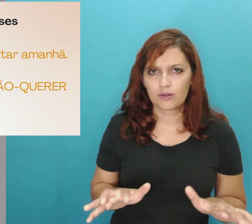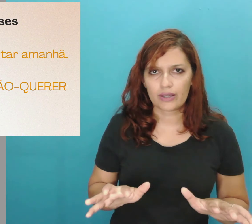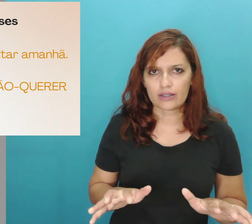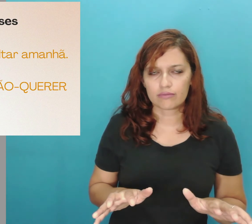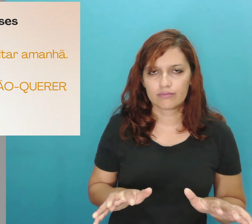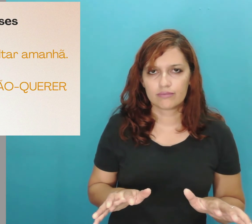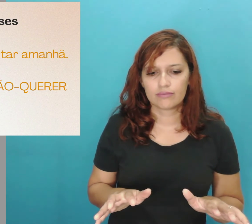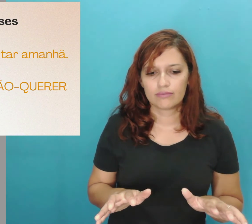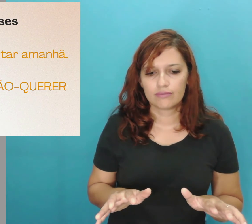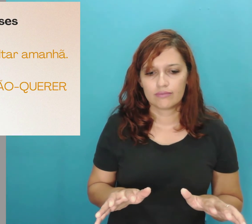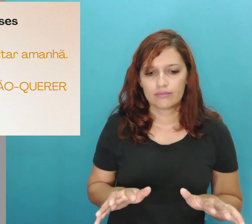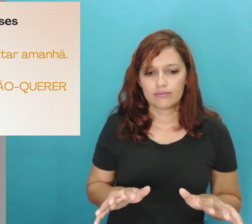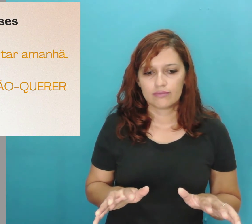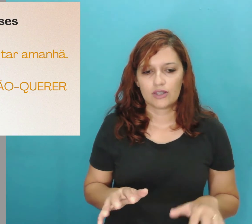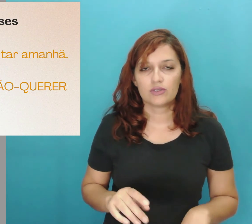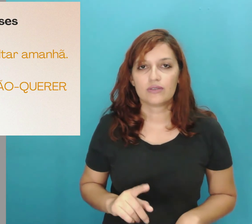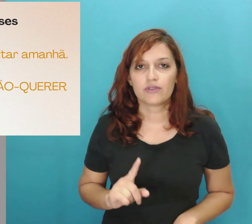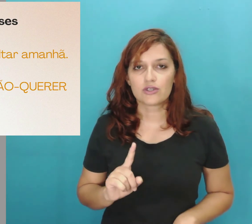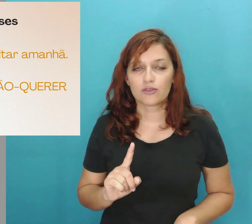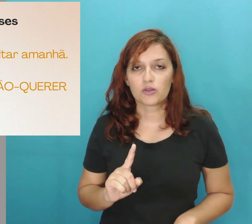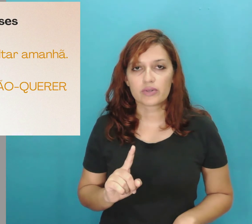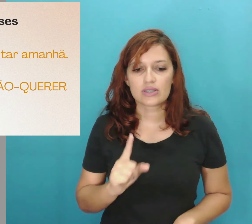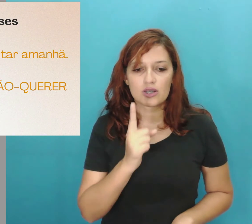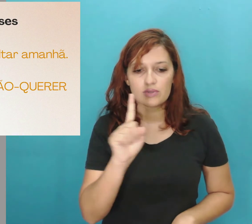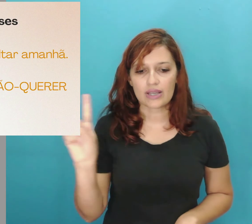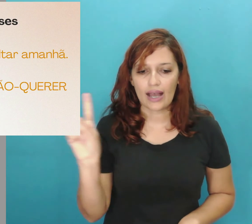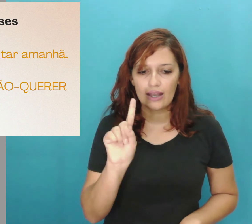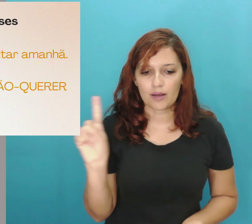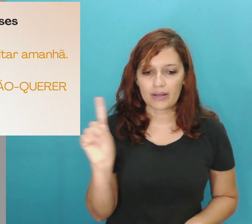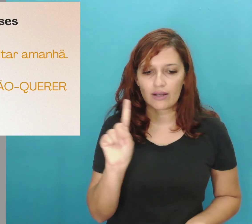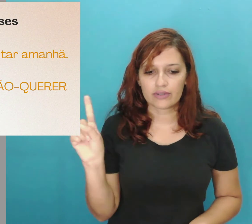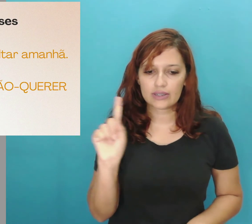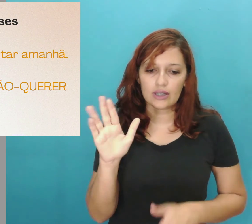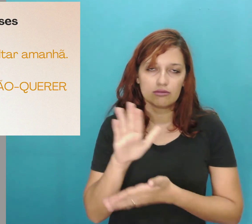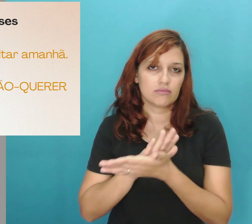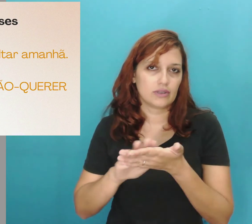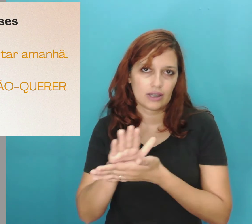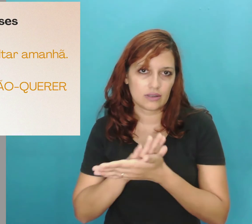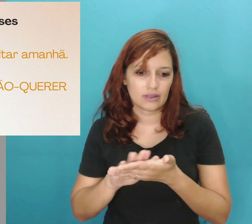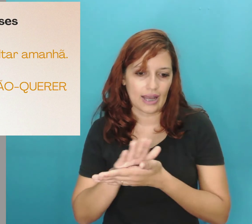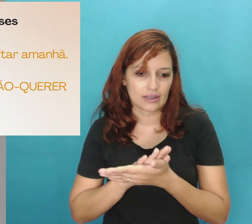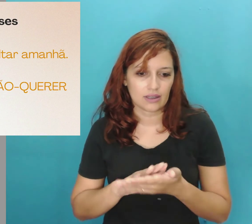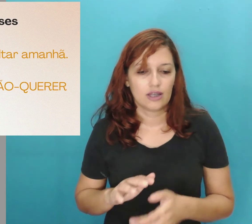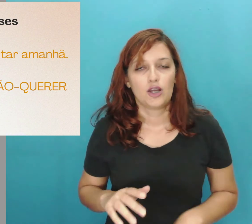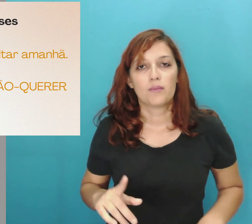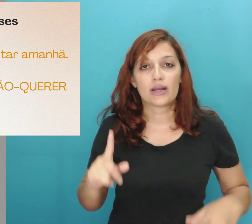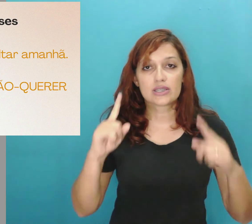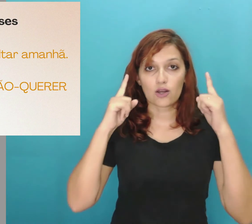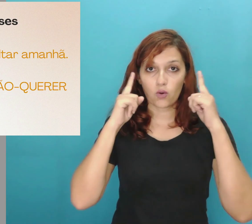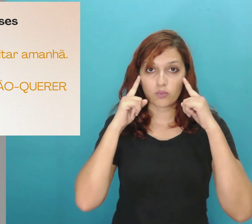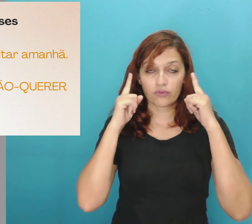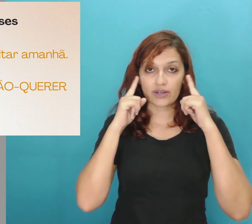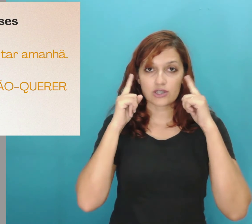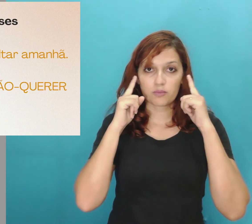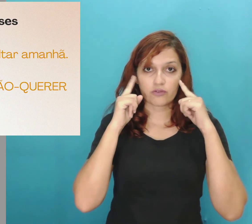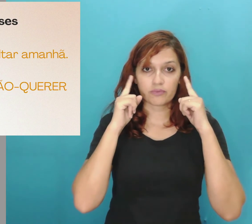quero. Veja que eu não precisei usar a palavra não, nem nada. Mas é comum fazer o movimento com